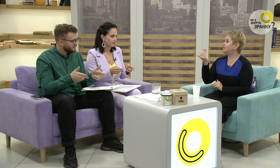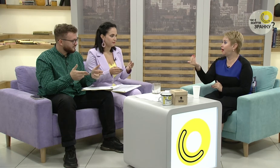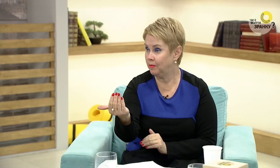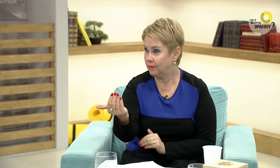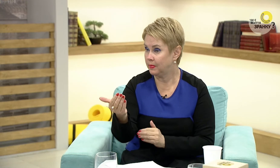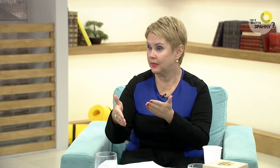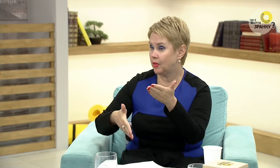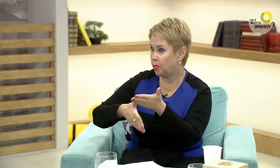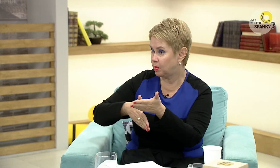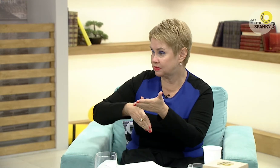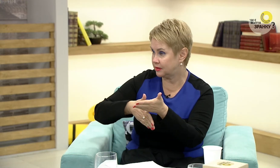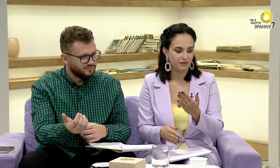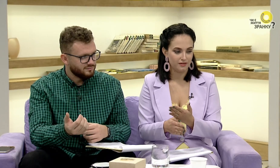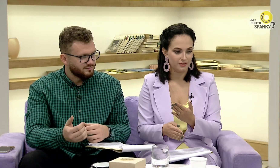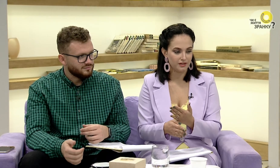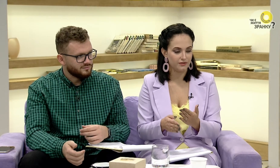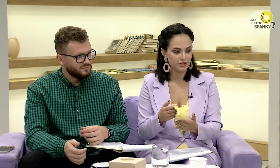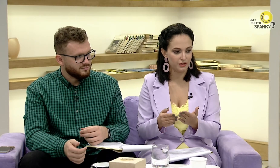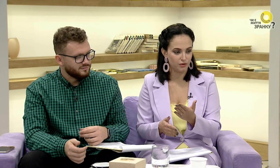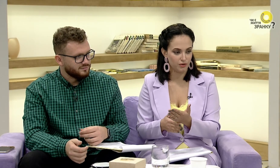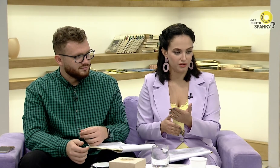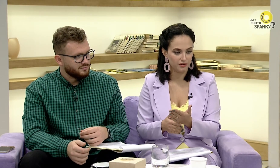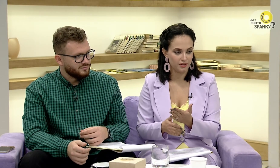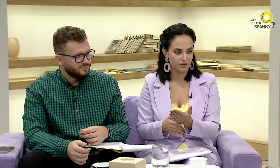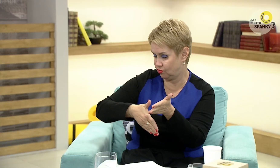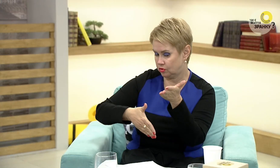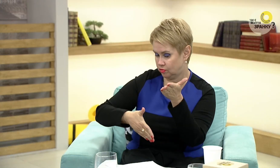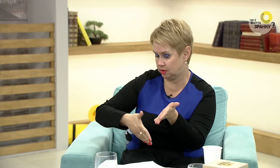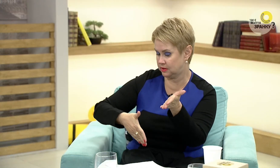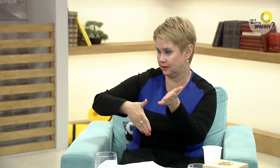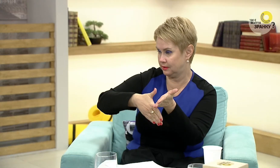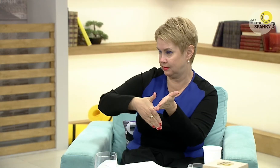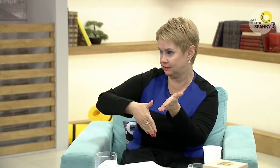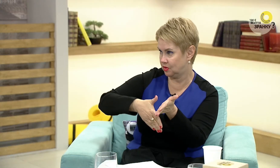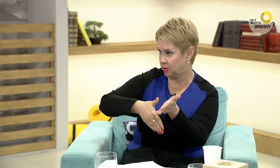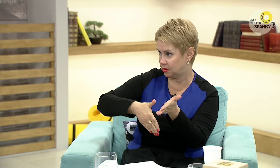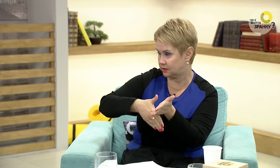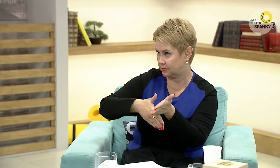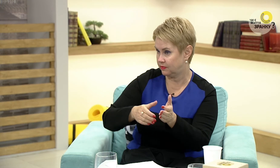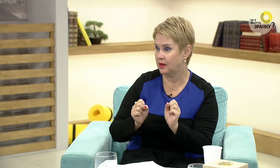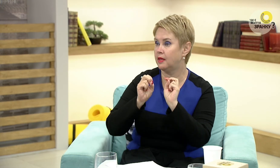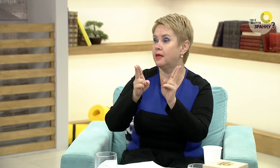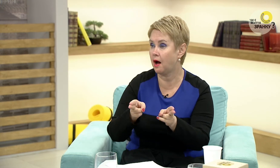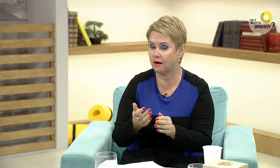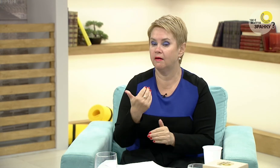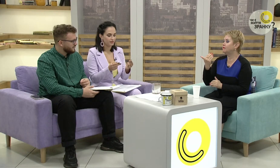вам допомогти. Неважливо, якою рукою, яка рука. Ну, от, от це і допомогти. Так. Як